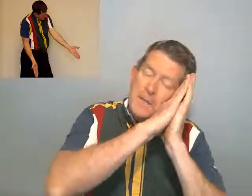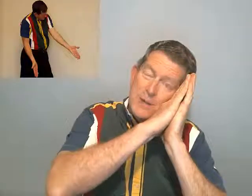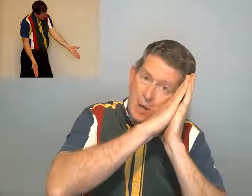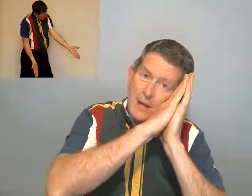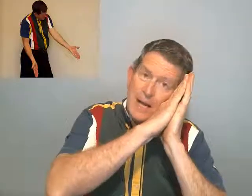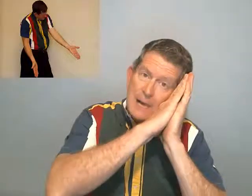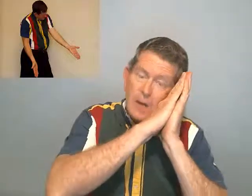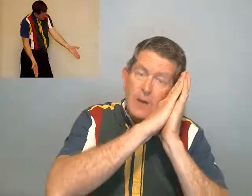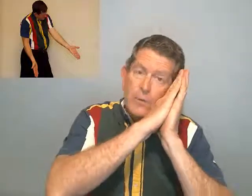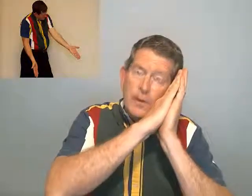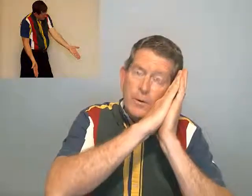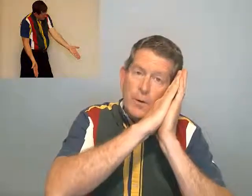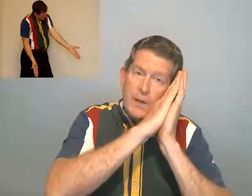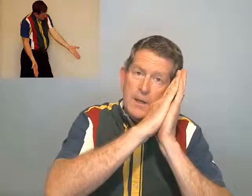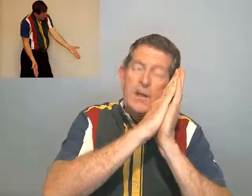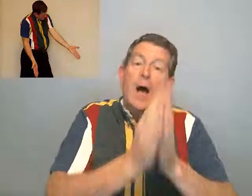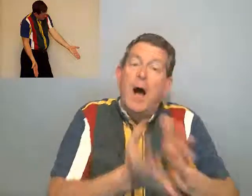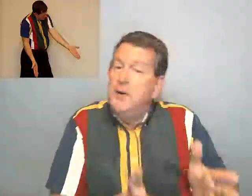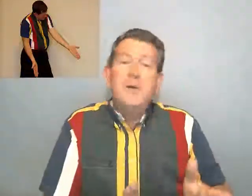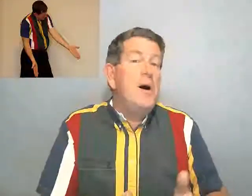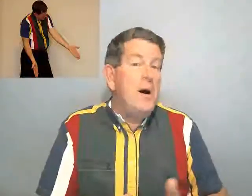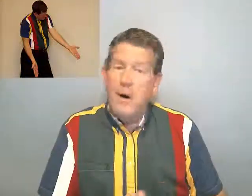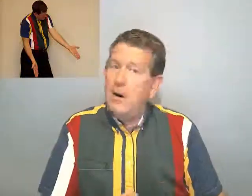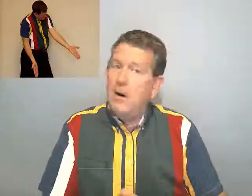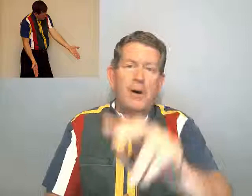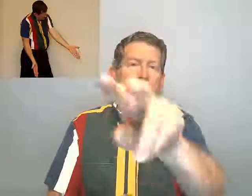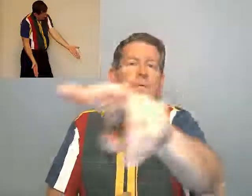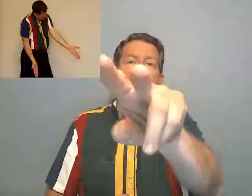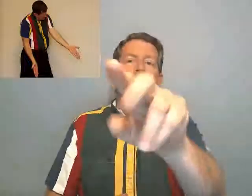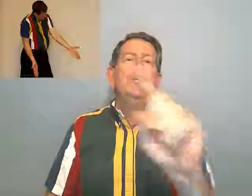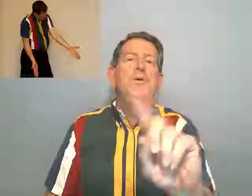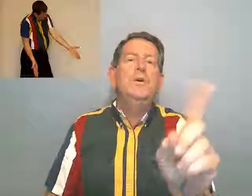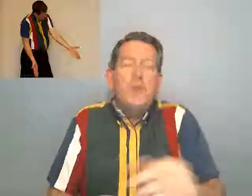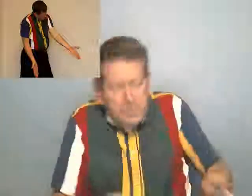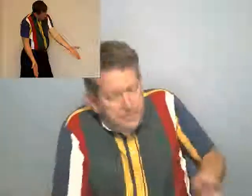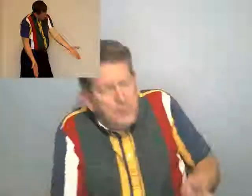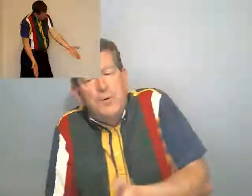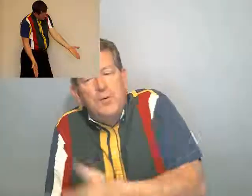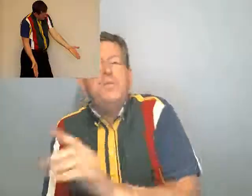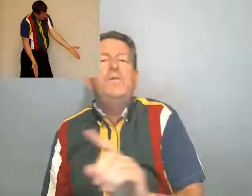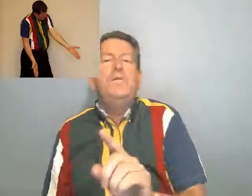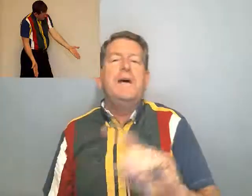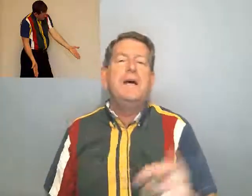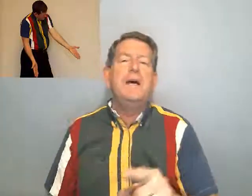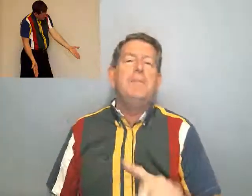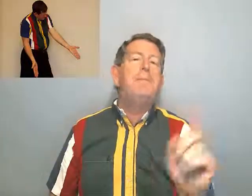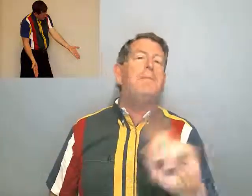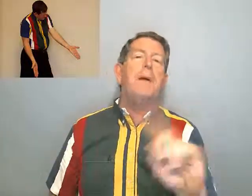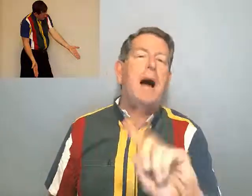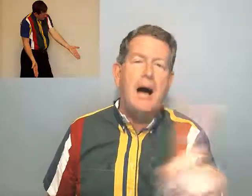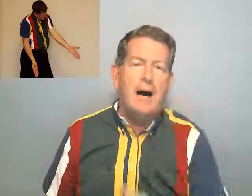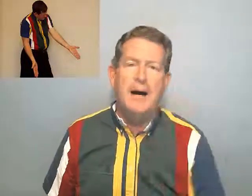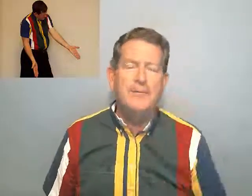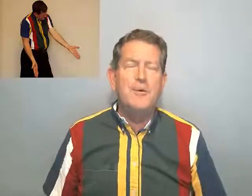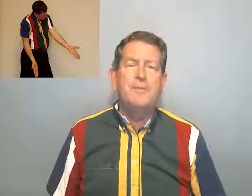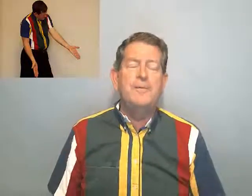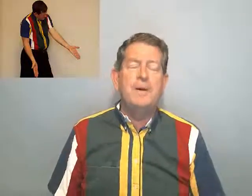maintenant en classe? Vous voulez dormir? Non, vous ne pouvez pas. Vous ne pouvez